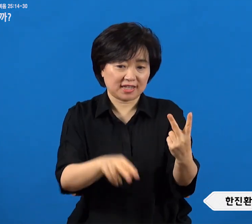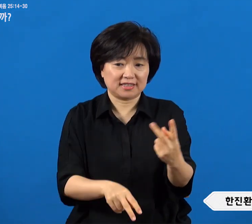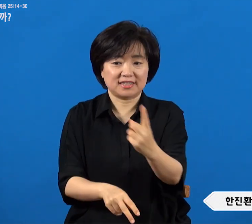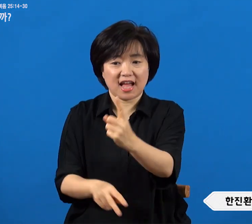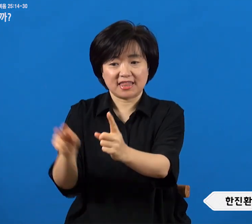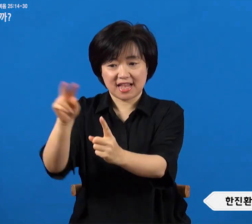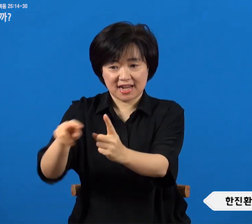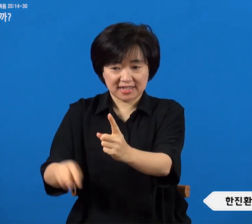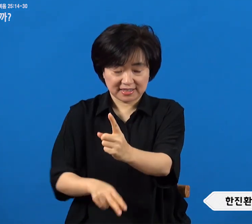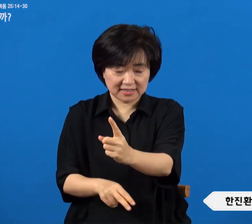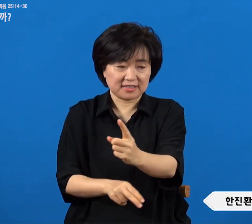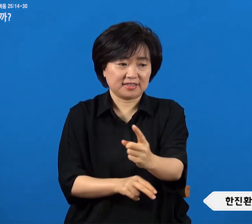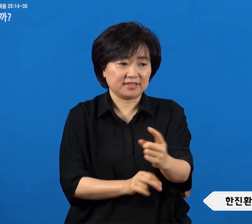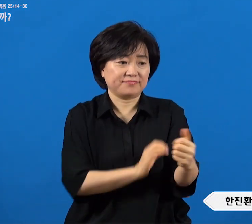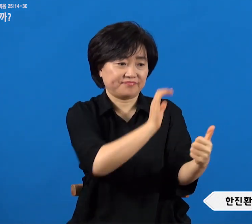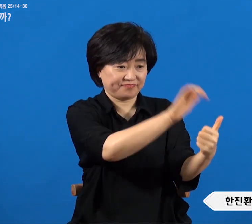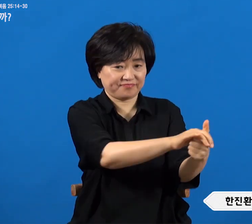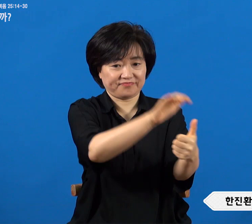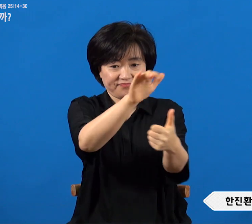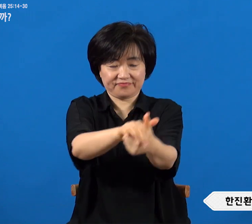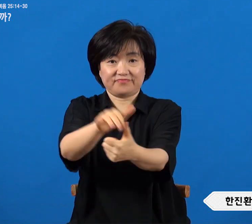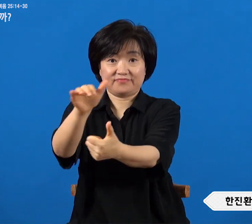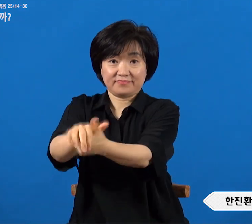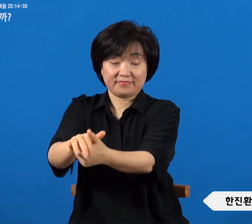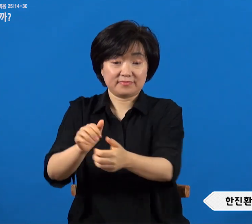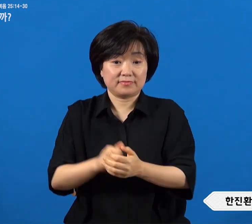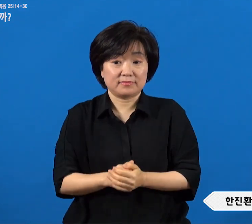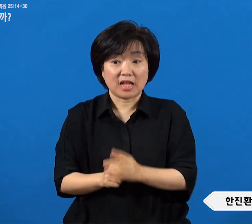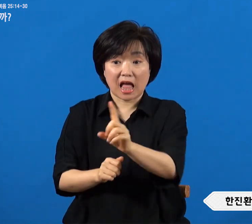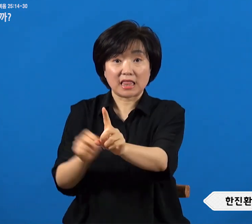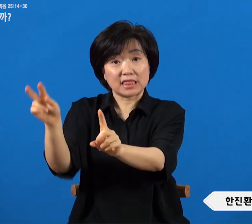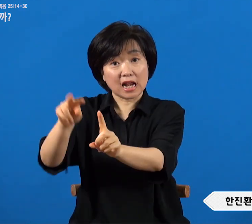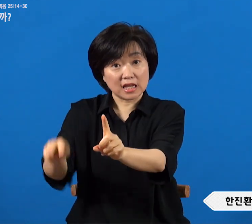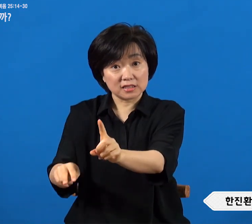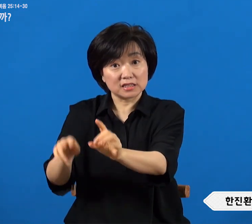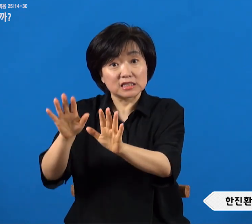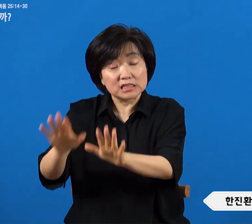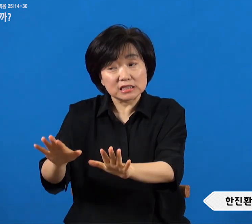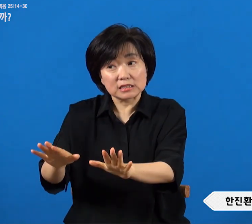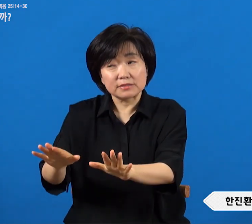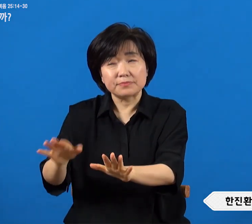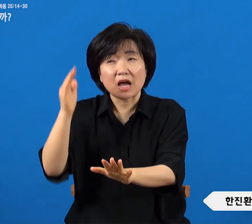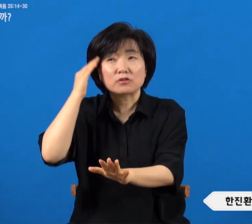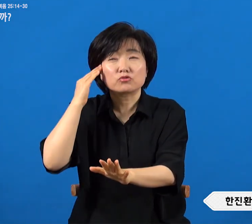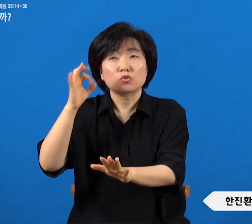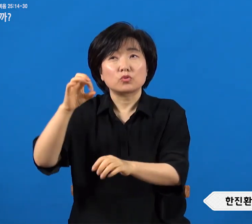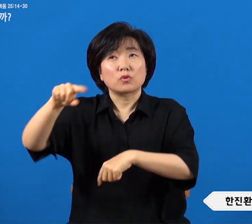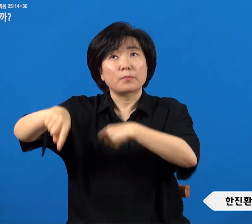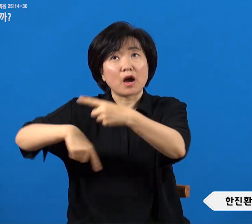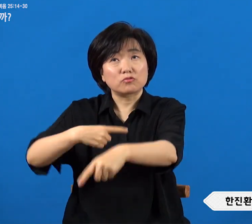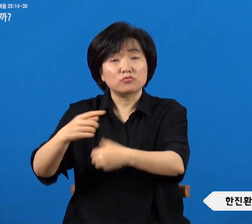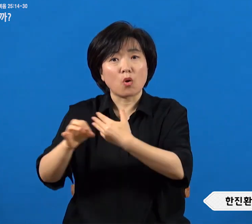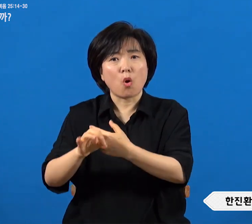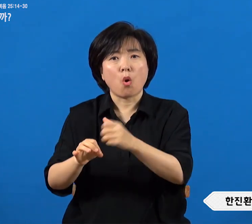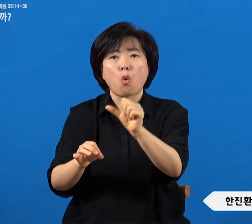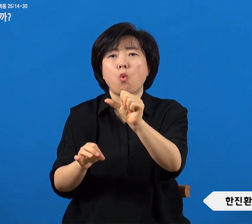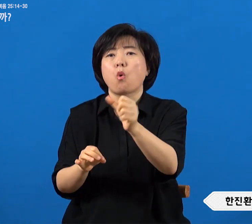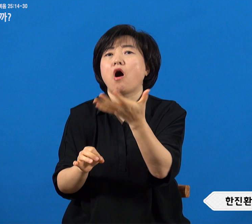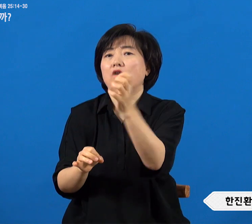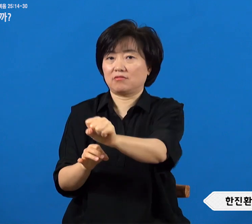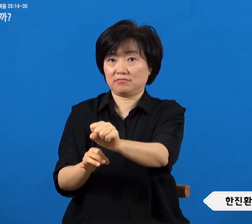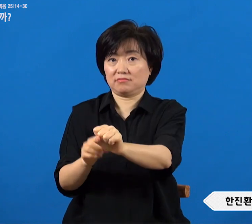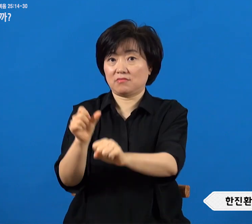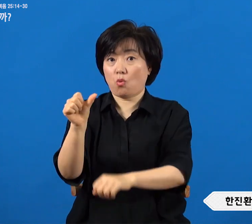1달란트를 맡겼습니다. 1달란트는 지금 돈으로 환산하면 약 5억쯤 됩니다.